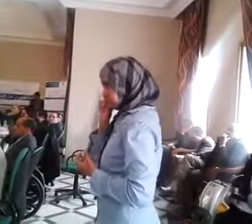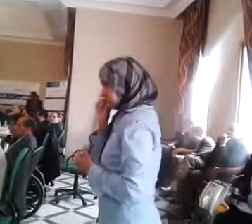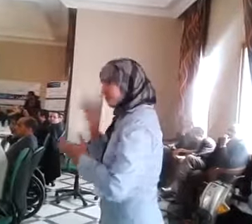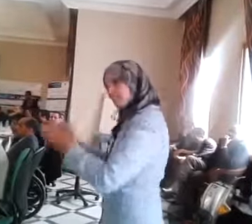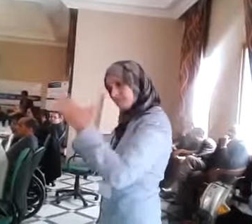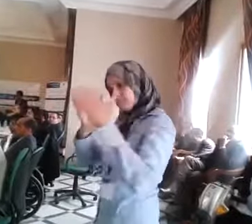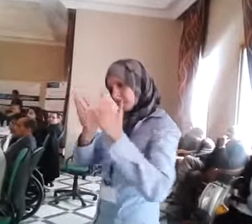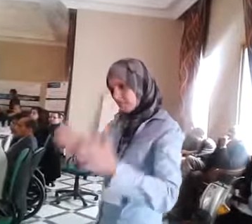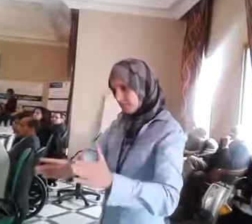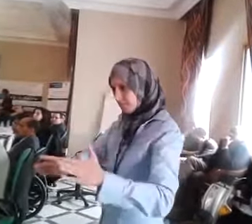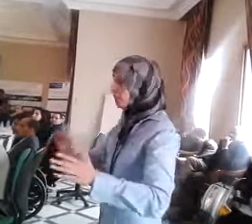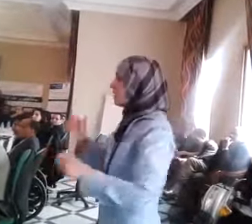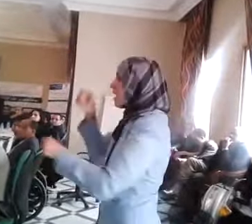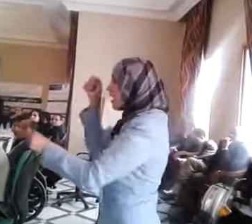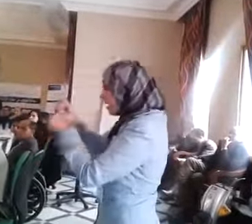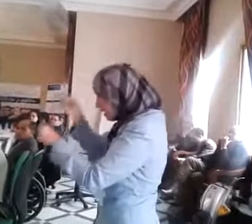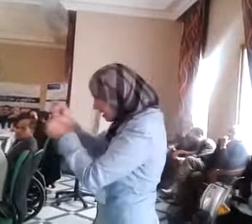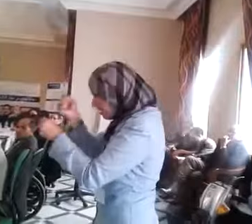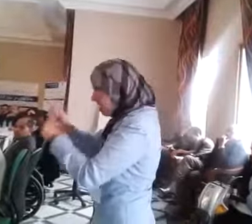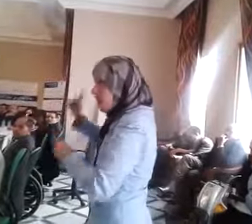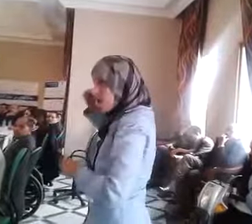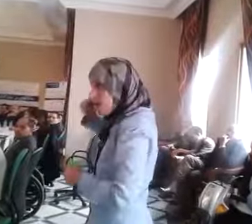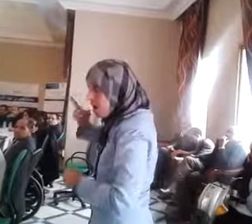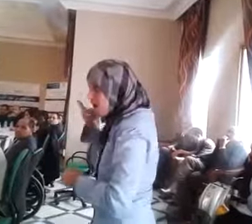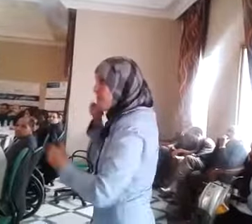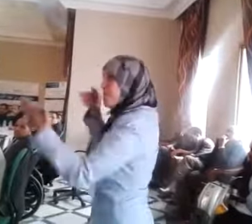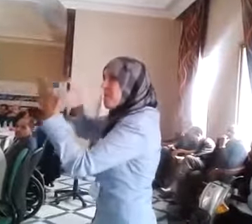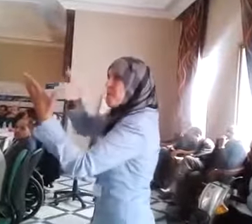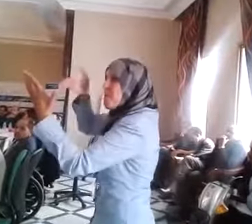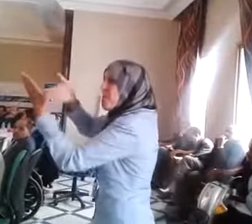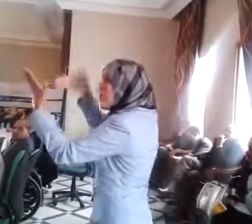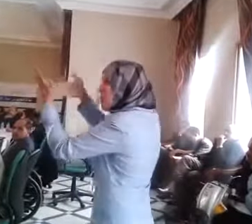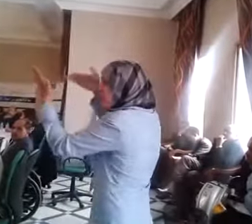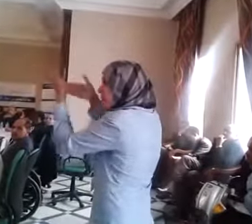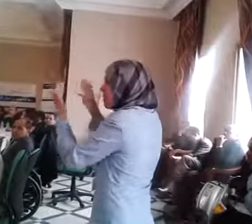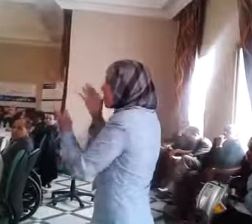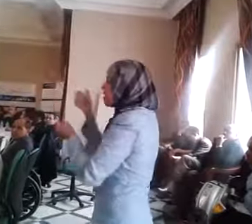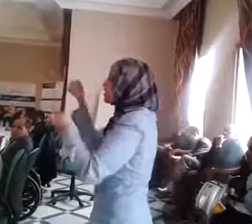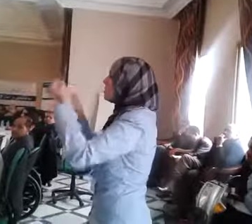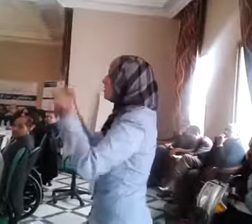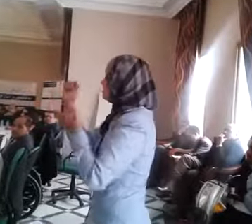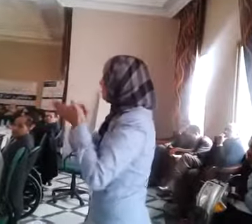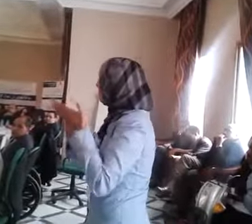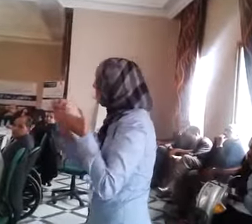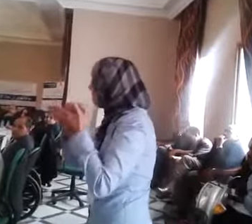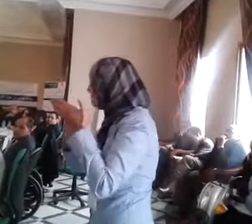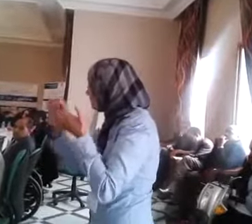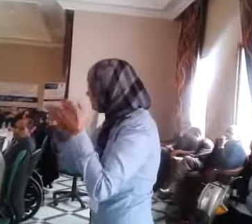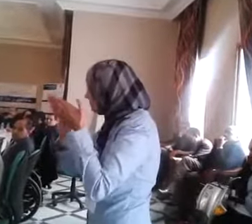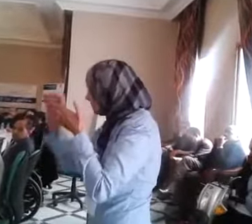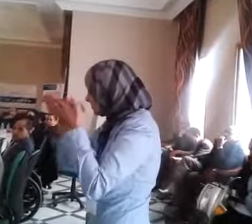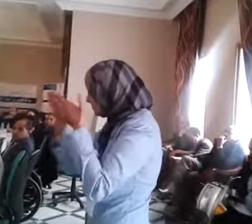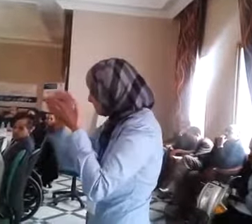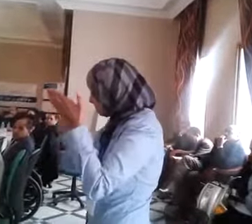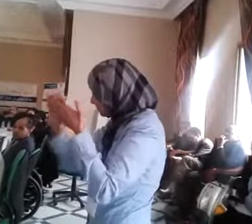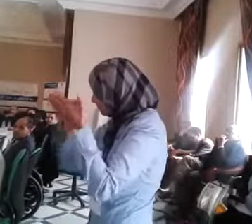اعتبرنا الدنيا لبناء المشفلة كبير إذن نرى إعتبرنا هذا الحلال الحلالي هي